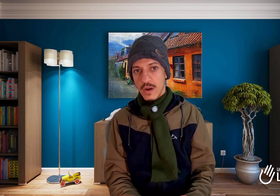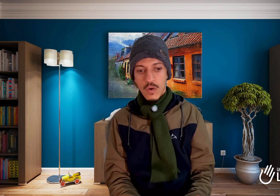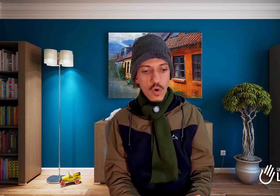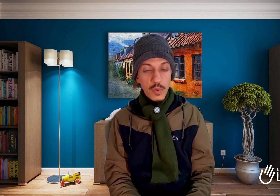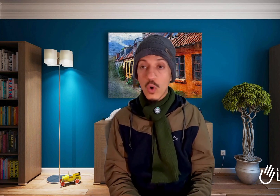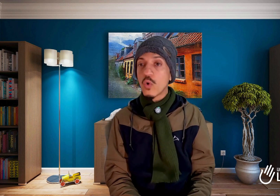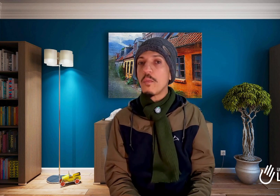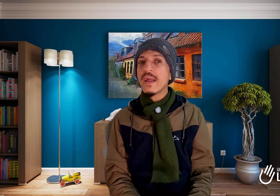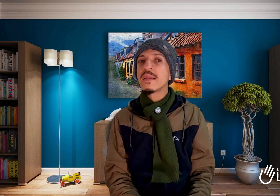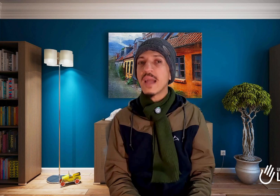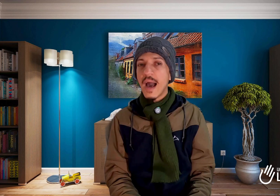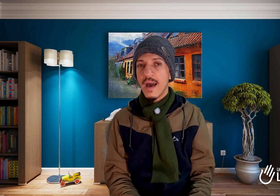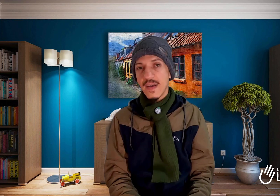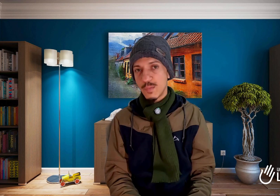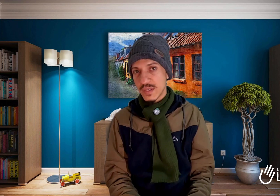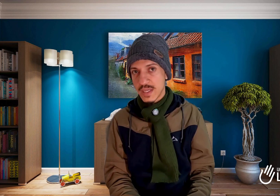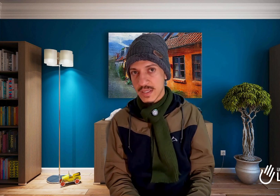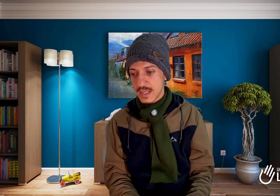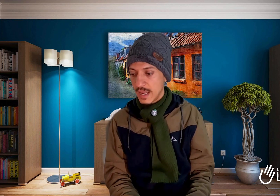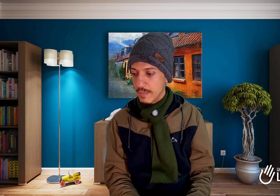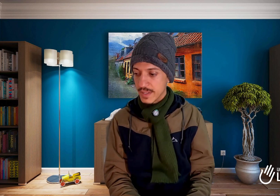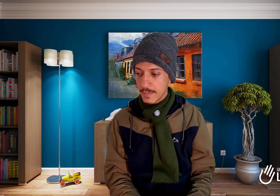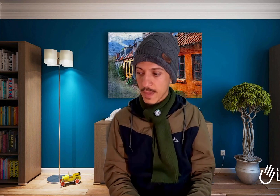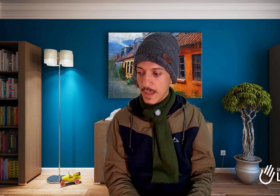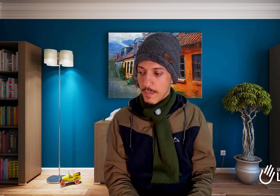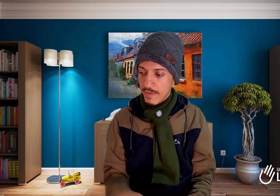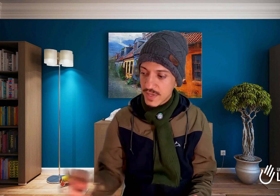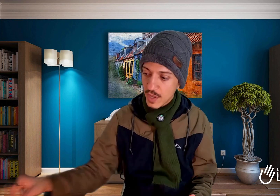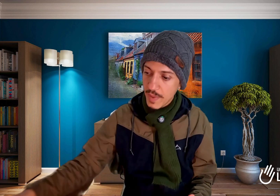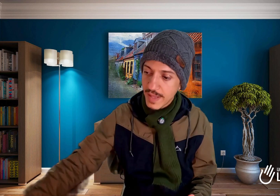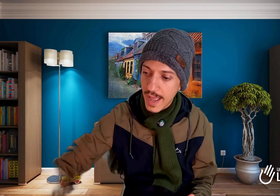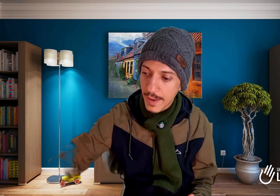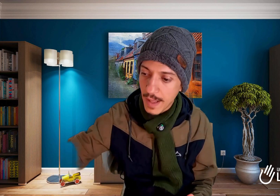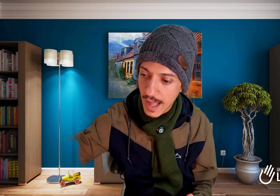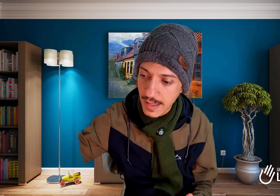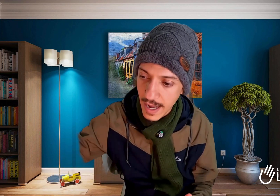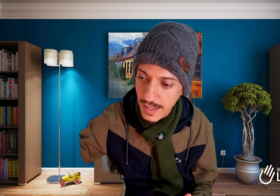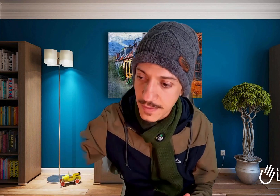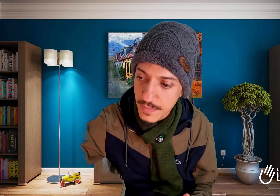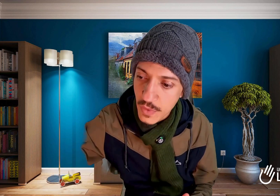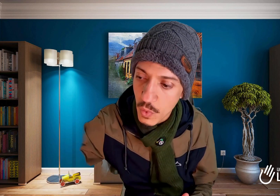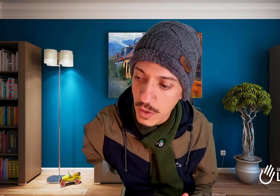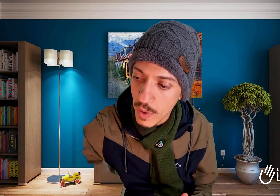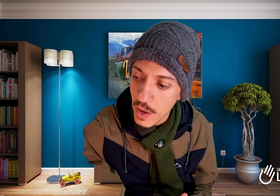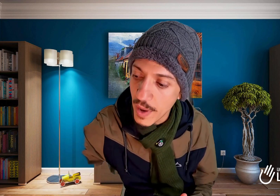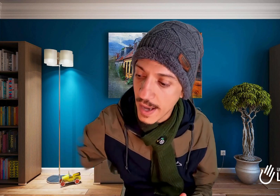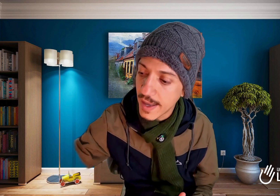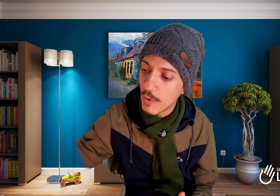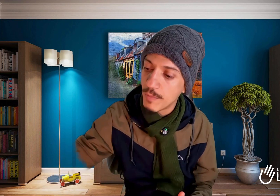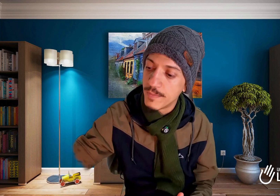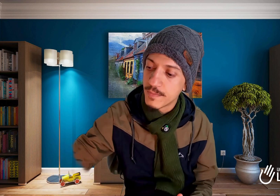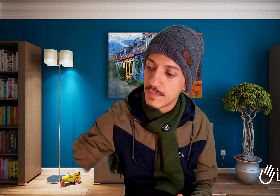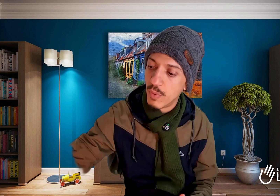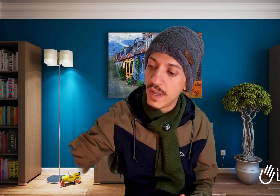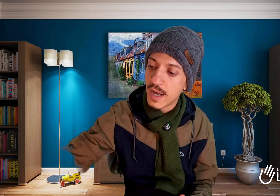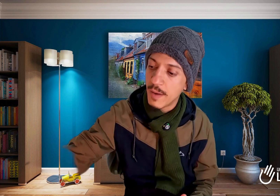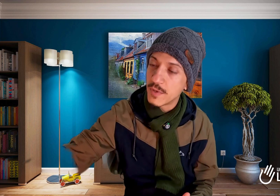como documentar as pesquisas na Libras. Para você ter uma ideia, lá atrás, quando eu e a Raquel publicamos